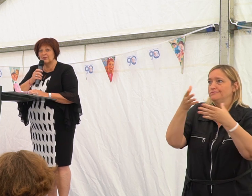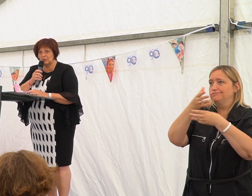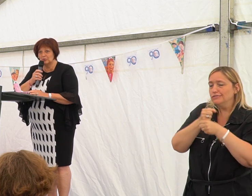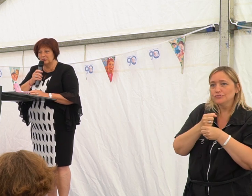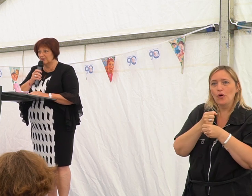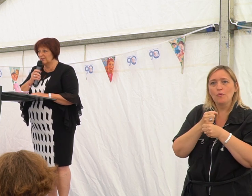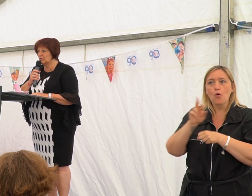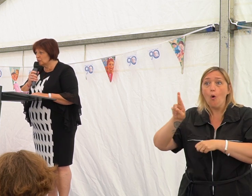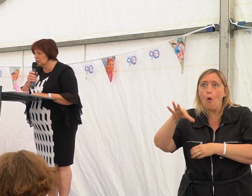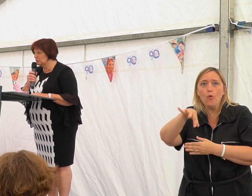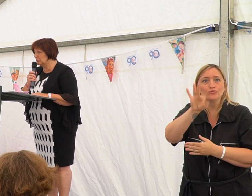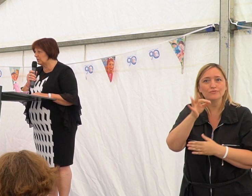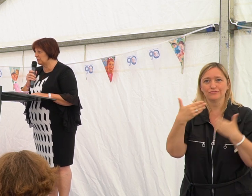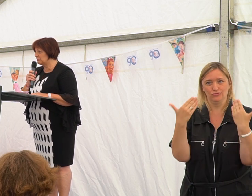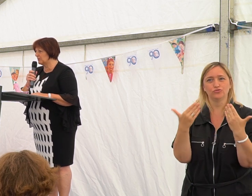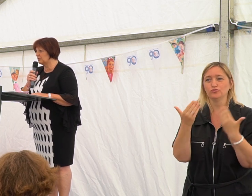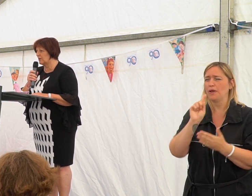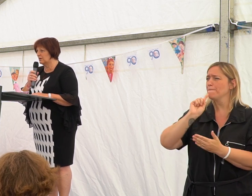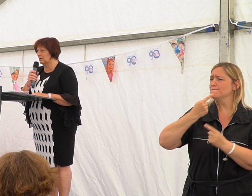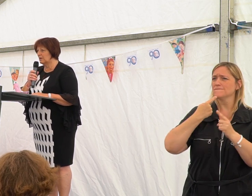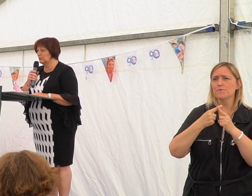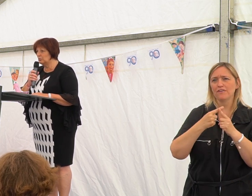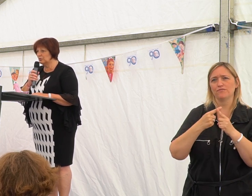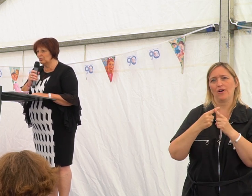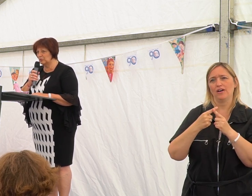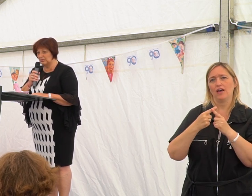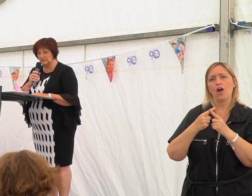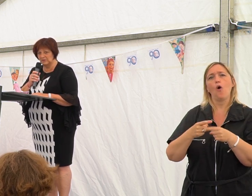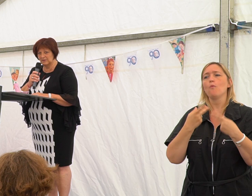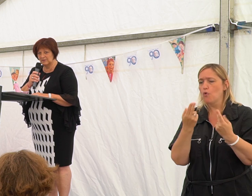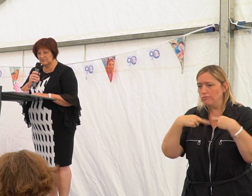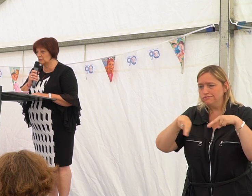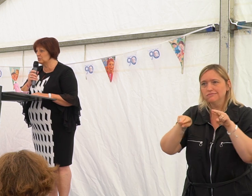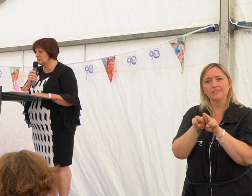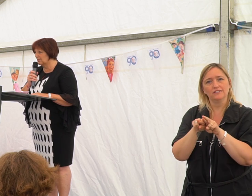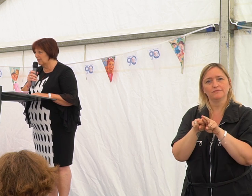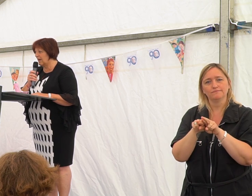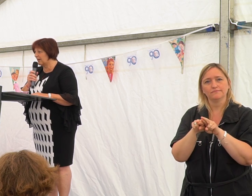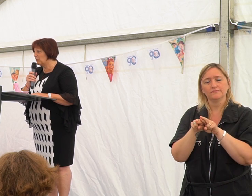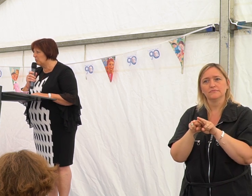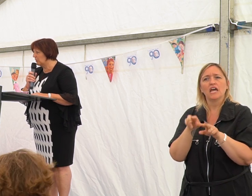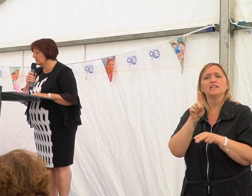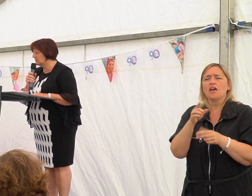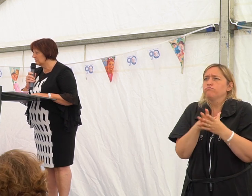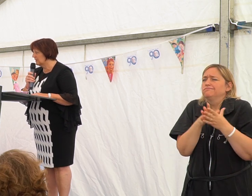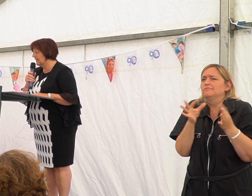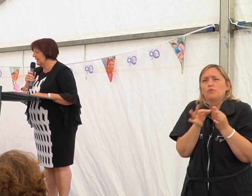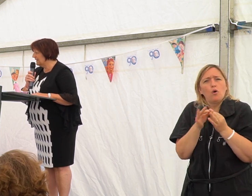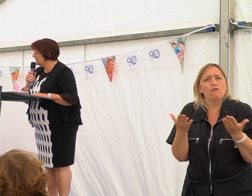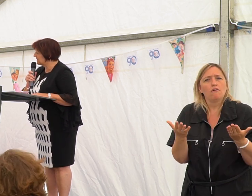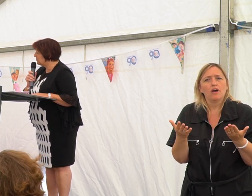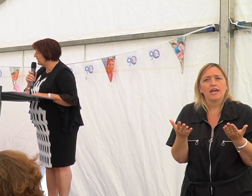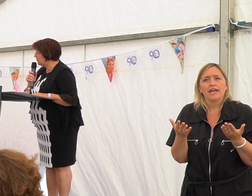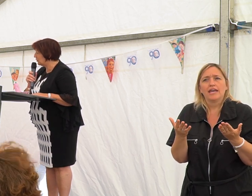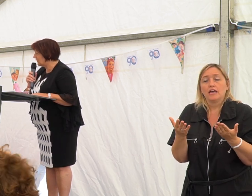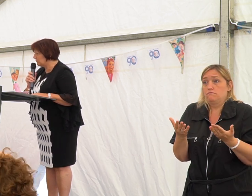enfin retrouvés aujourd'hui pour la première fois. Nous pouvons nous réunir. C'est aussi un grand moment.